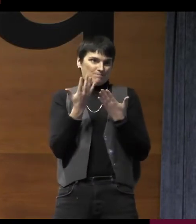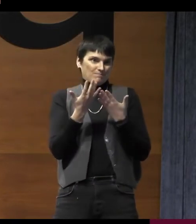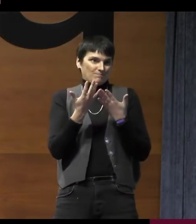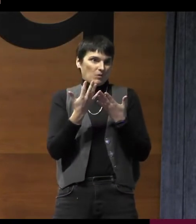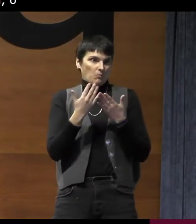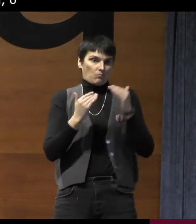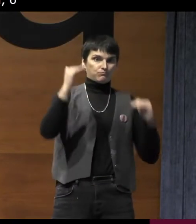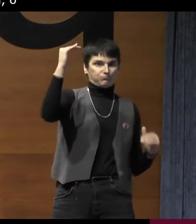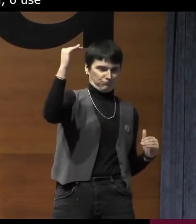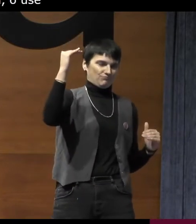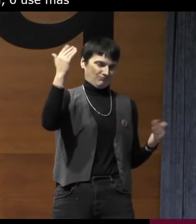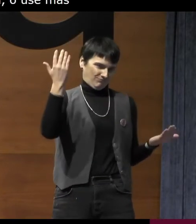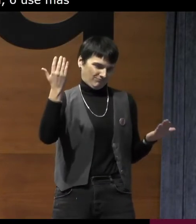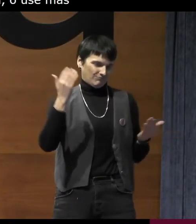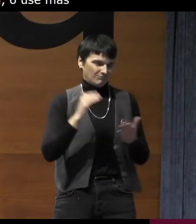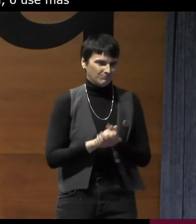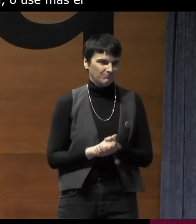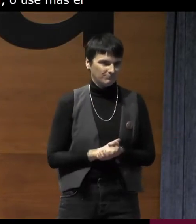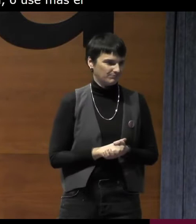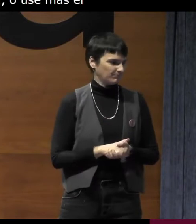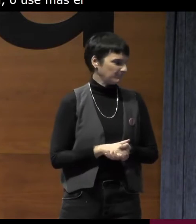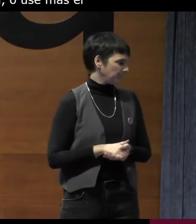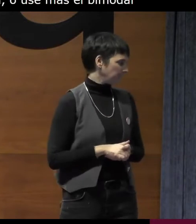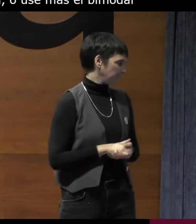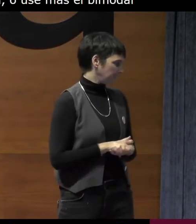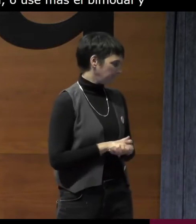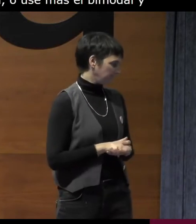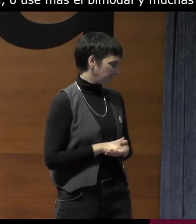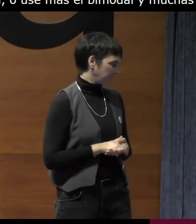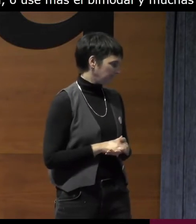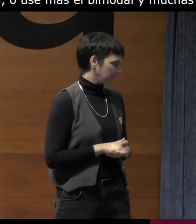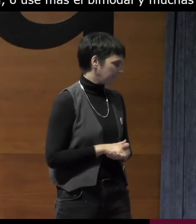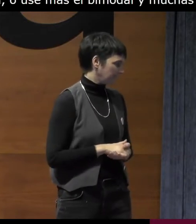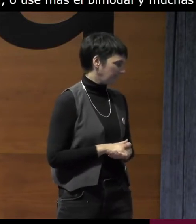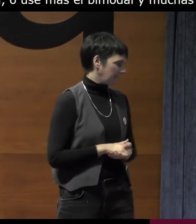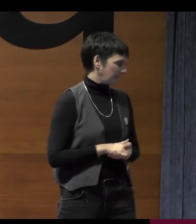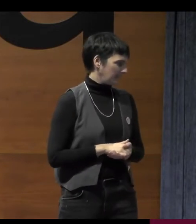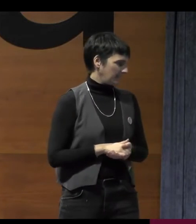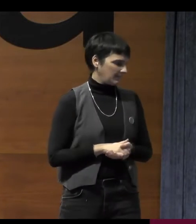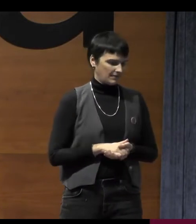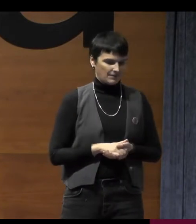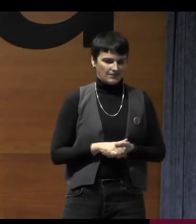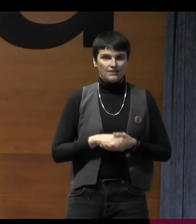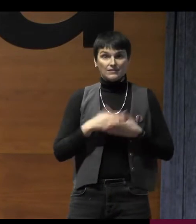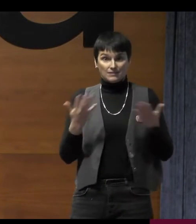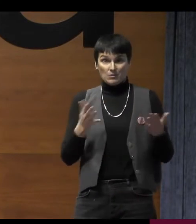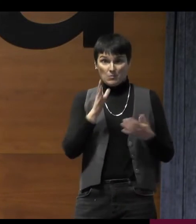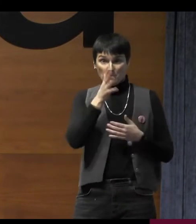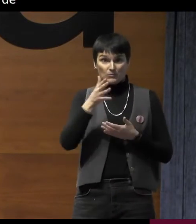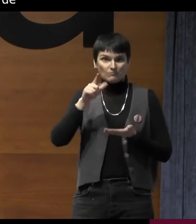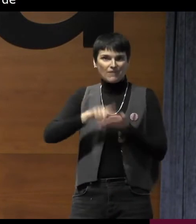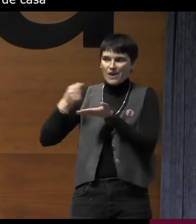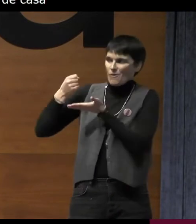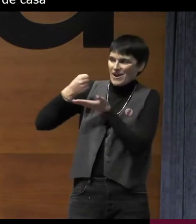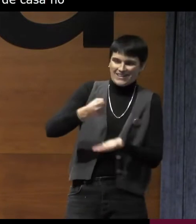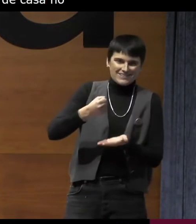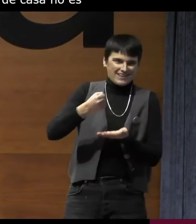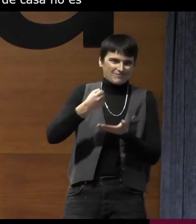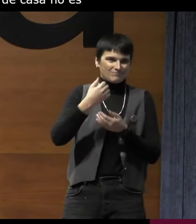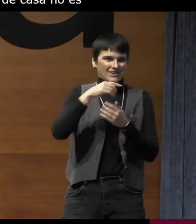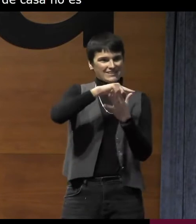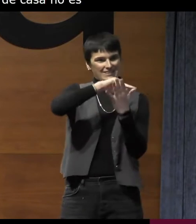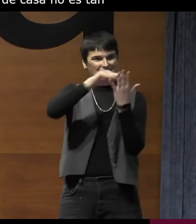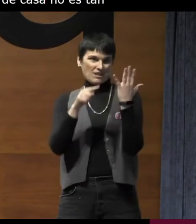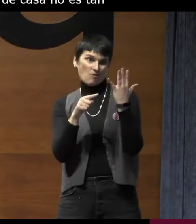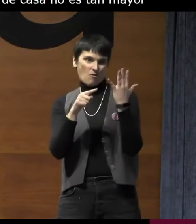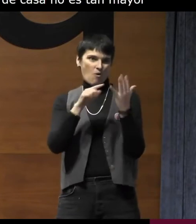muchas veces el input que se recibe fuera de casa al ser codas no es tan mayor como